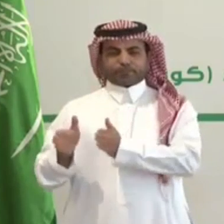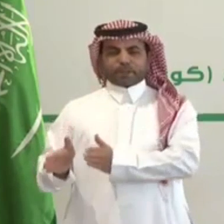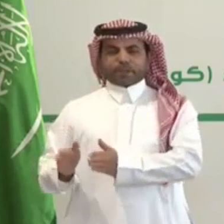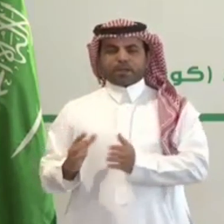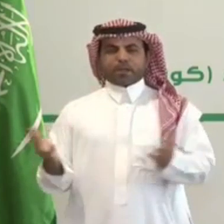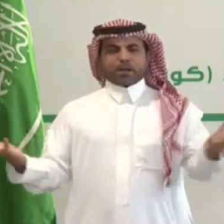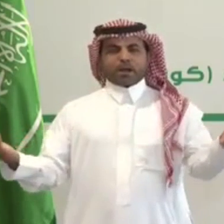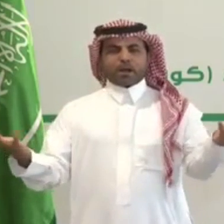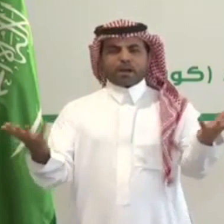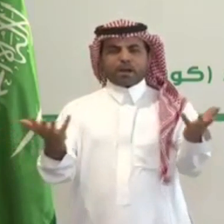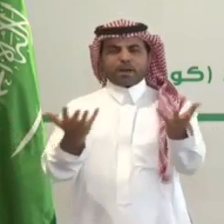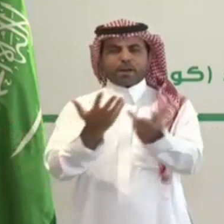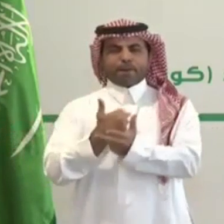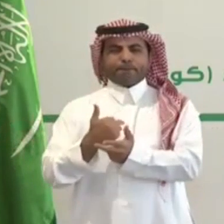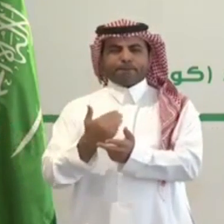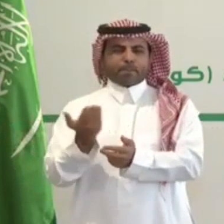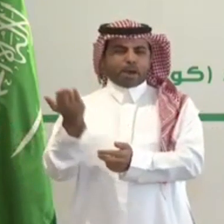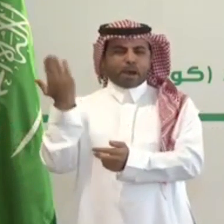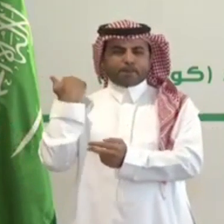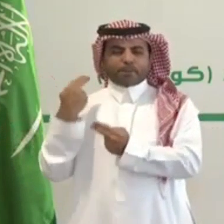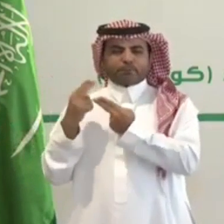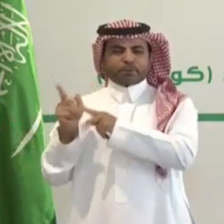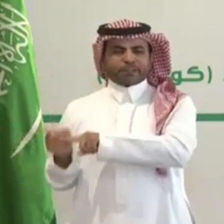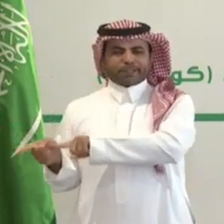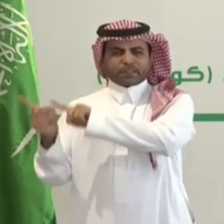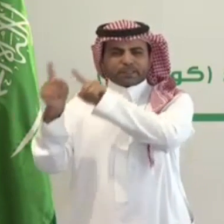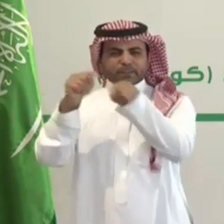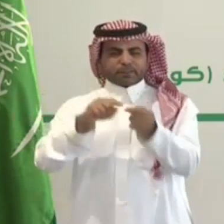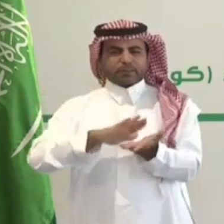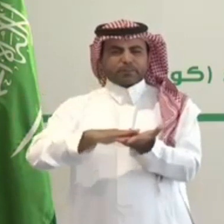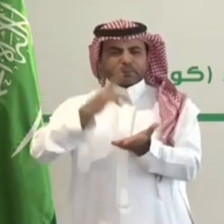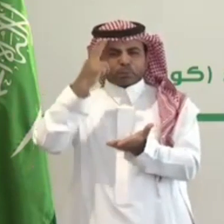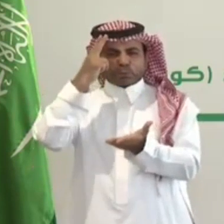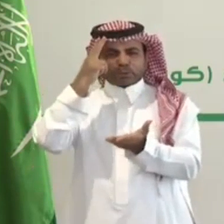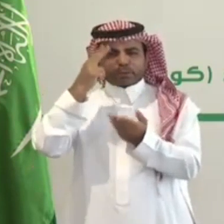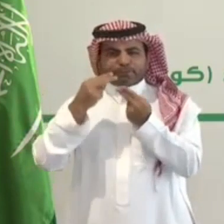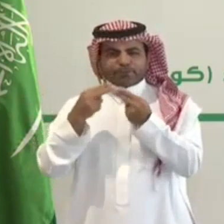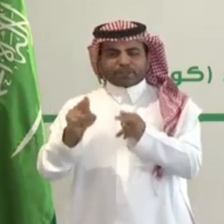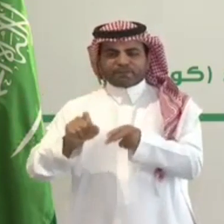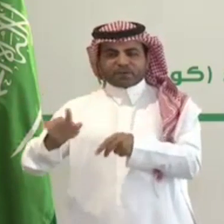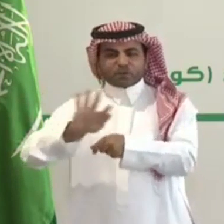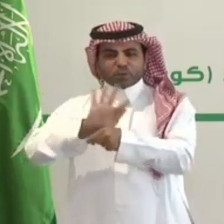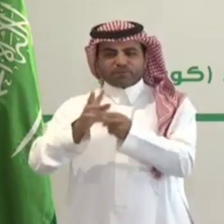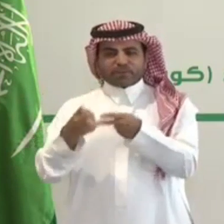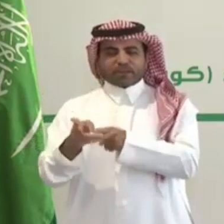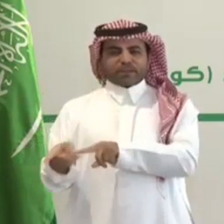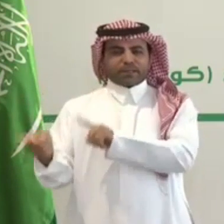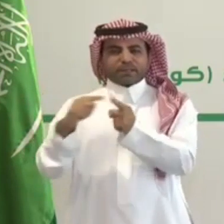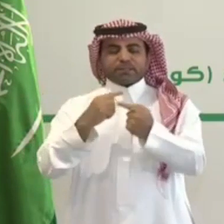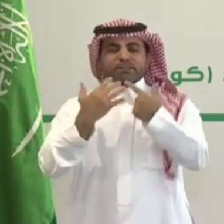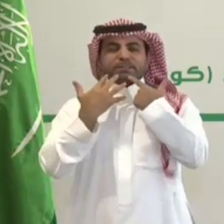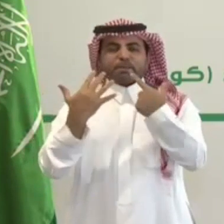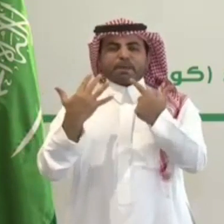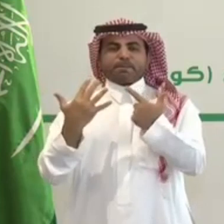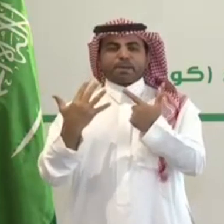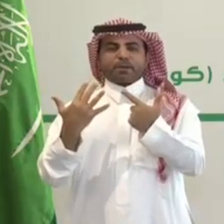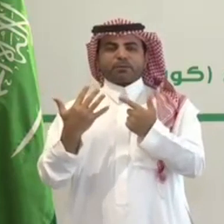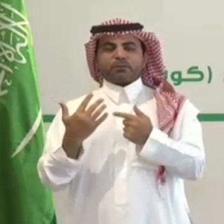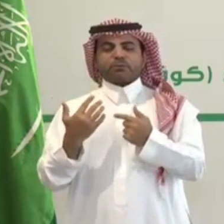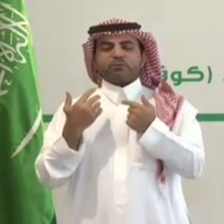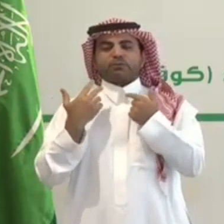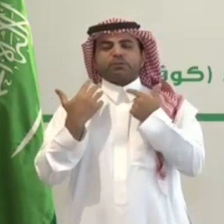وبذلك يصل إجمالي عدد الحالات المؤكدة في المملكة العربية السعودية منذ بداية تسجيل هذه الحالات إلى 767